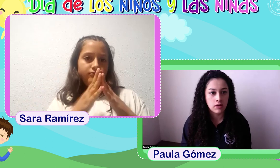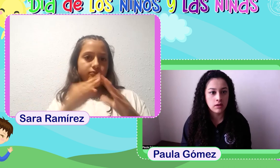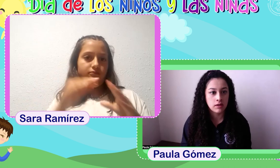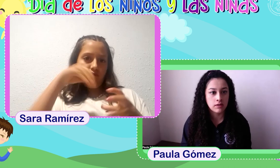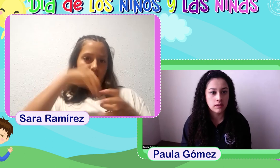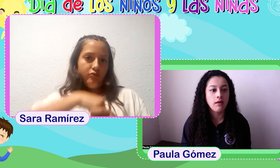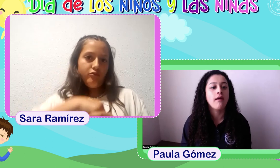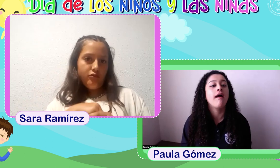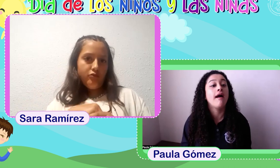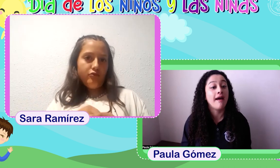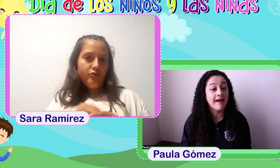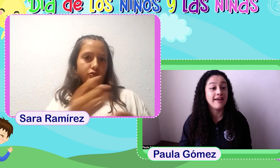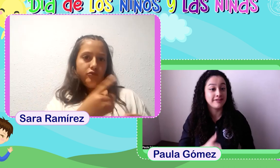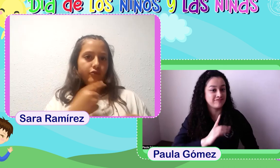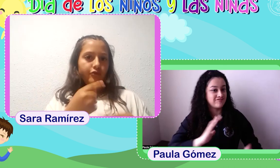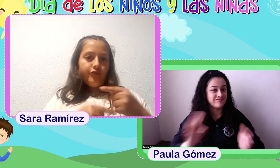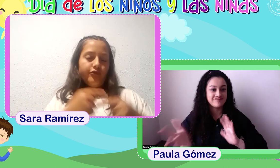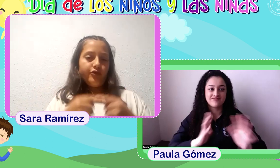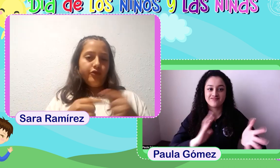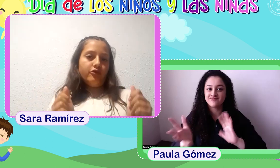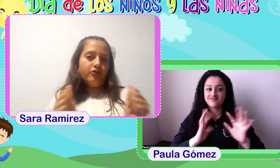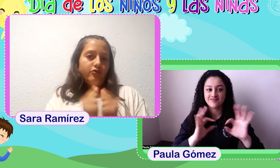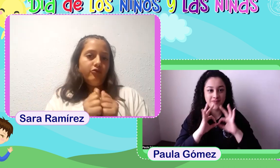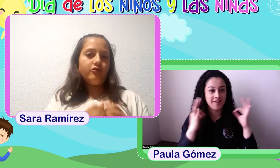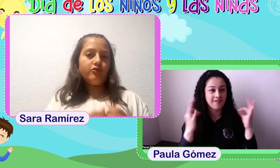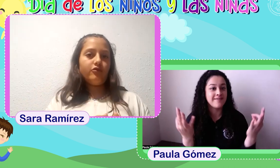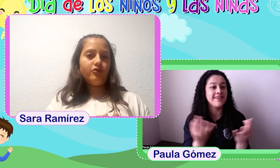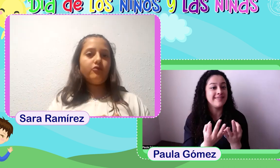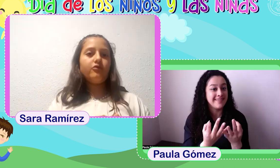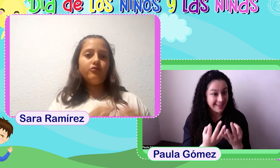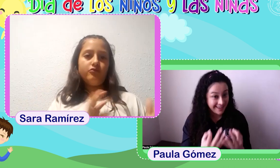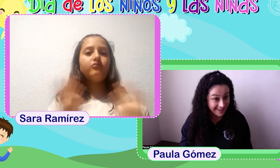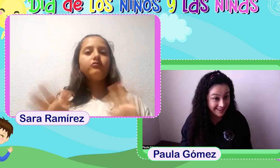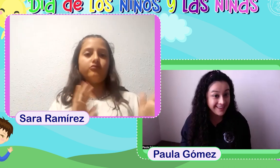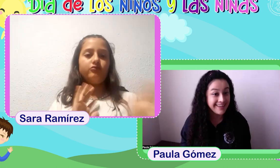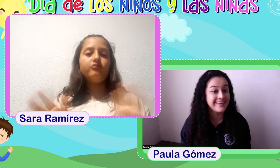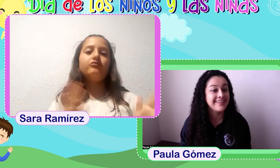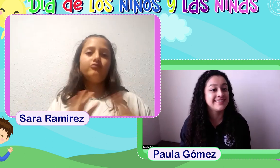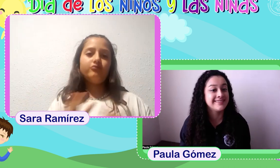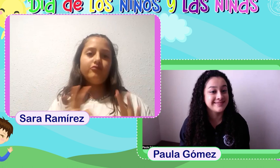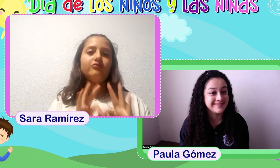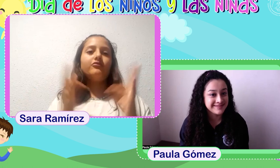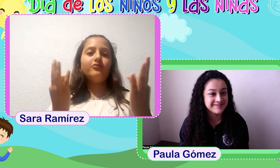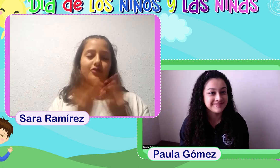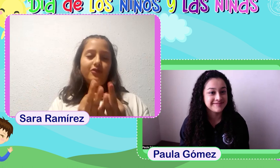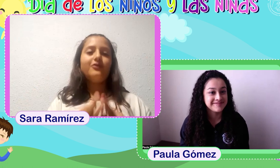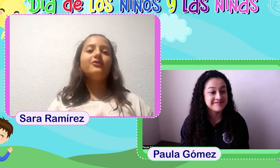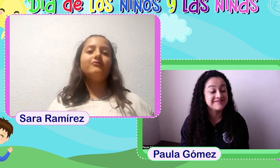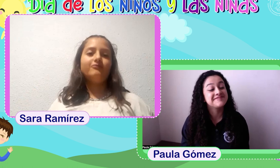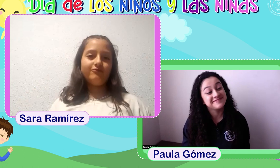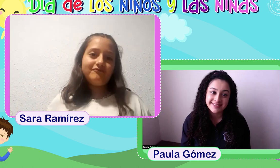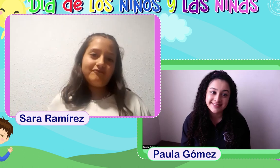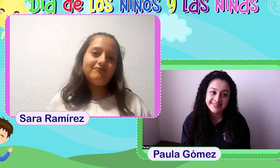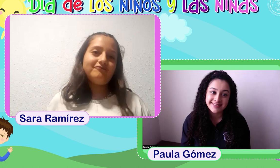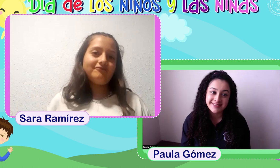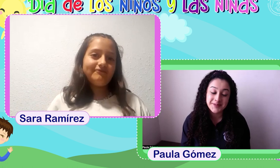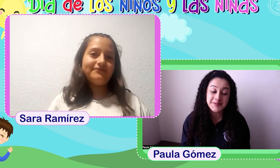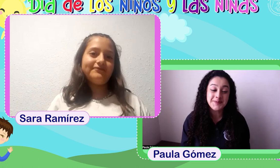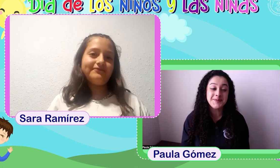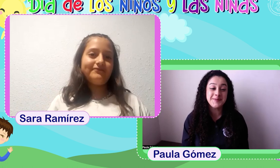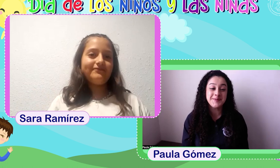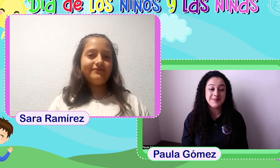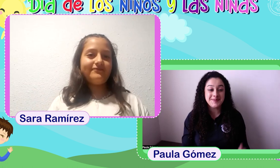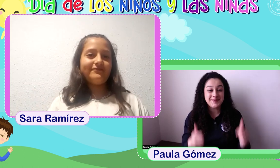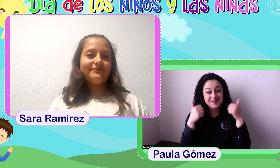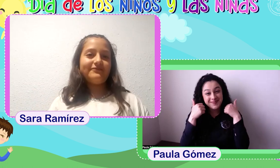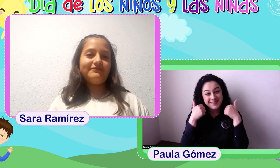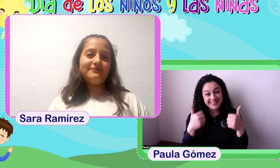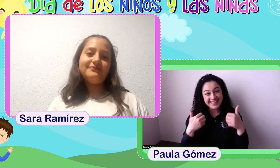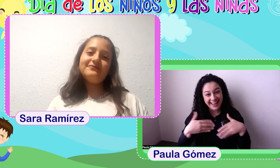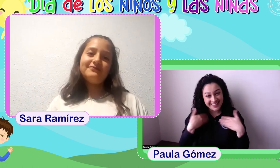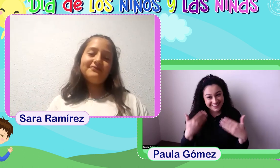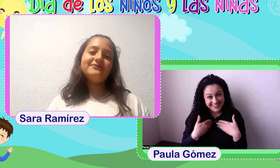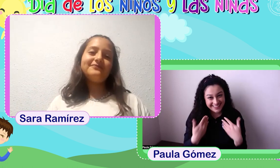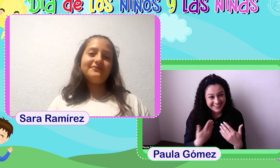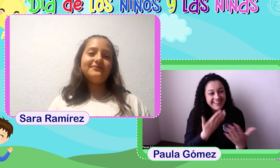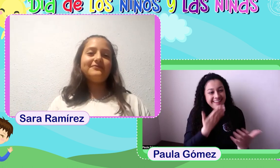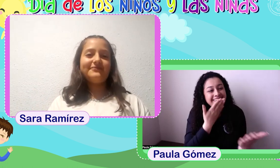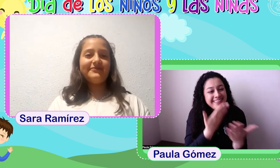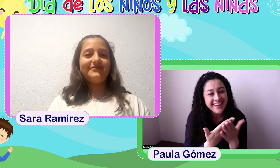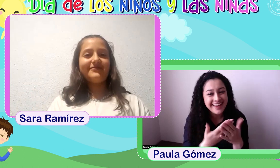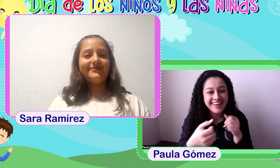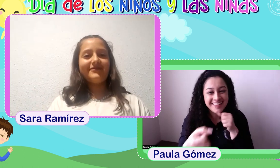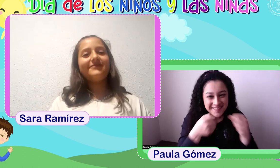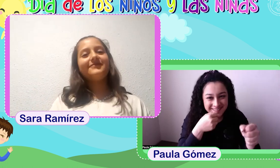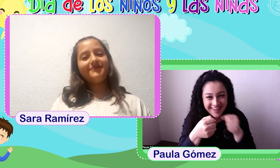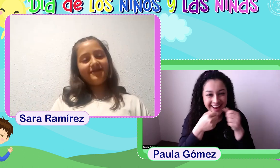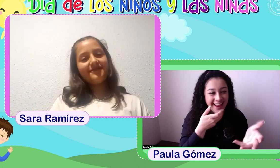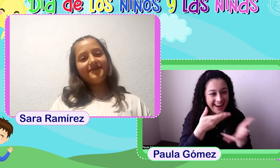¿No? Aquí en la casa. Todos sabemos señas y nos comunicamos en señas toda la familia. Súper. Me alegra